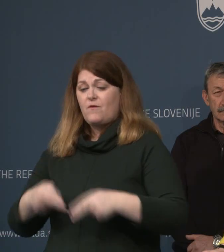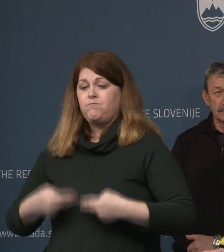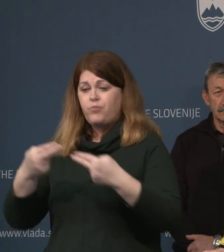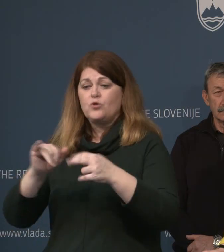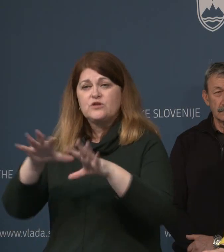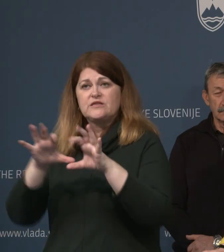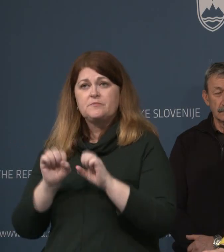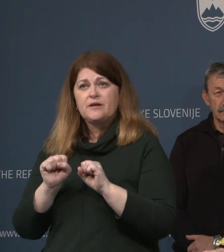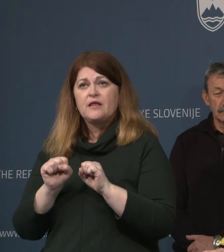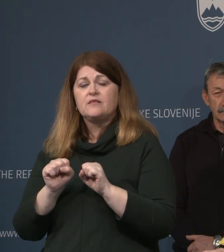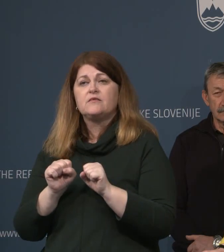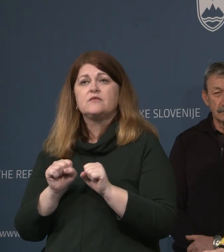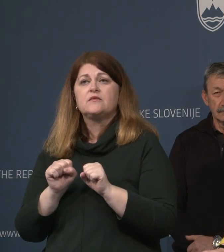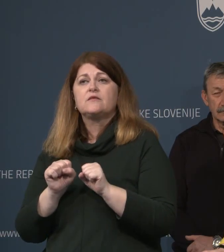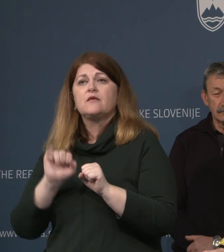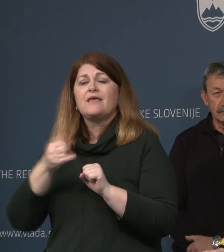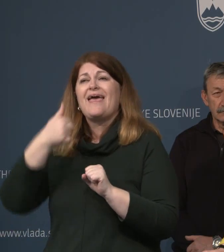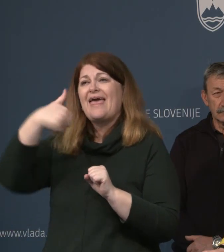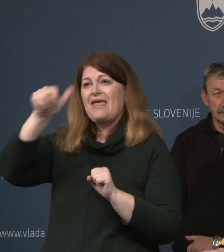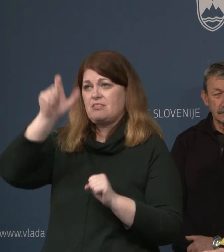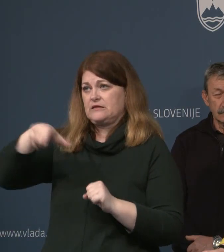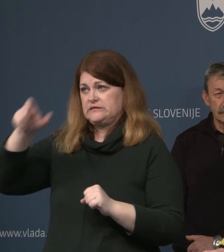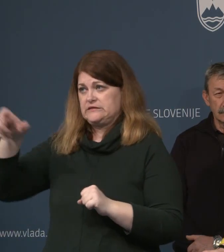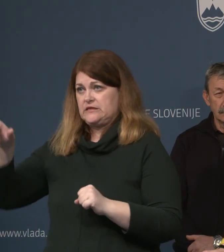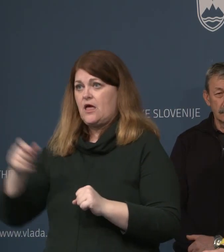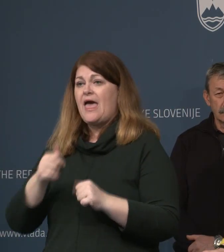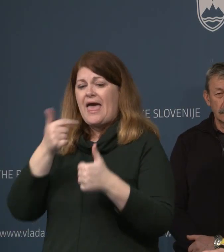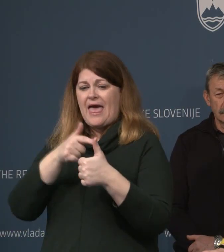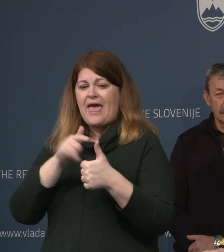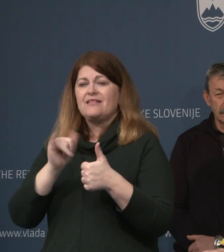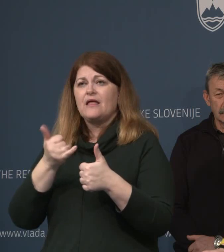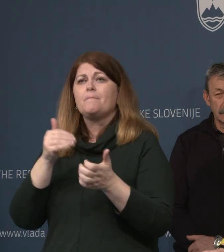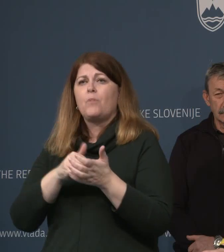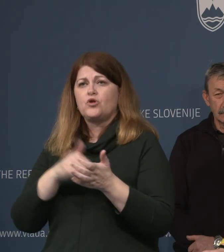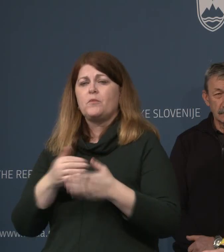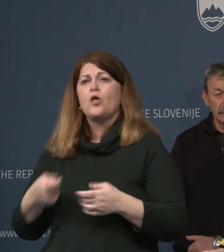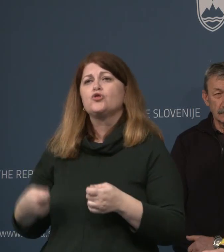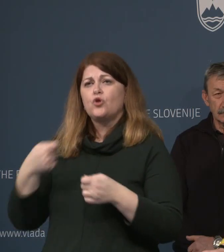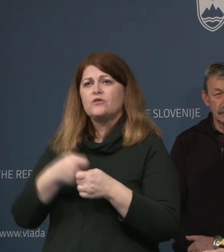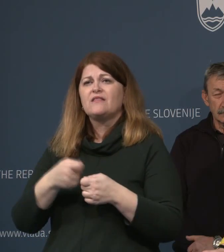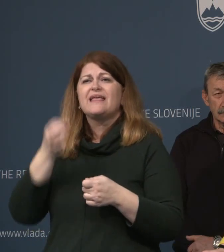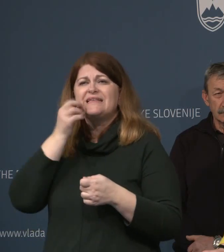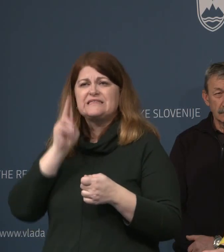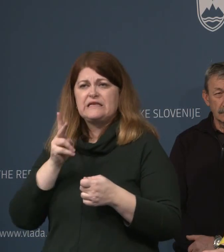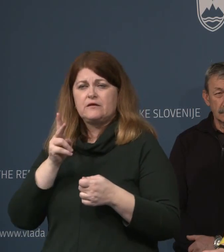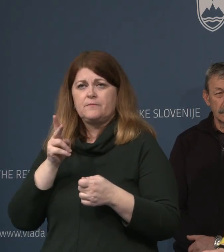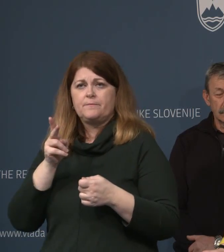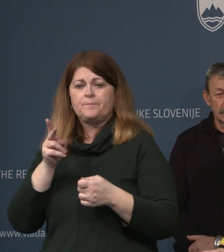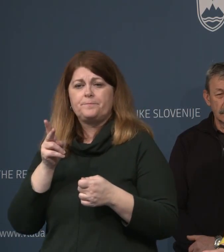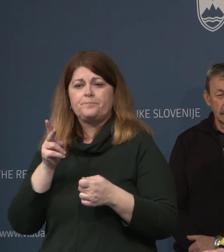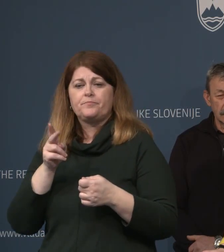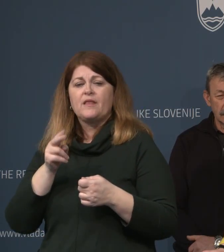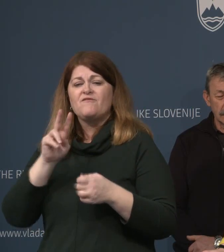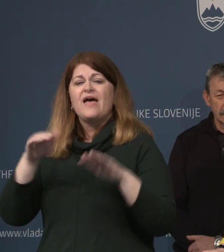Hospitaliziranih je na infekcijski kliniki v Ljubljani 11 bolnikov, od njih eden potrebuje dodatek kisika.